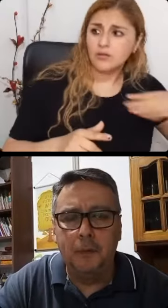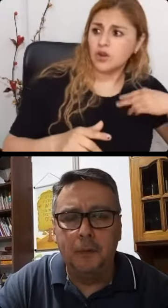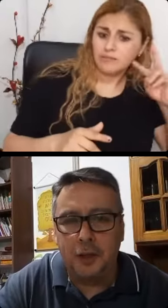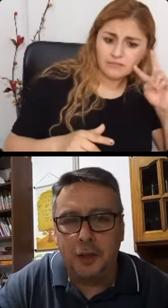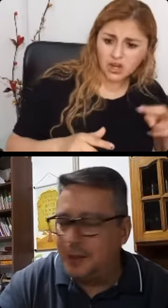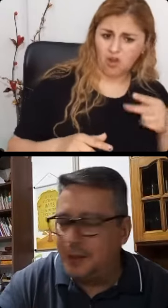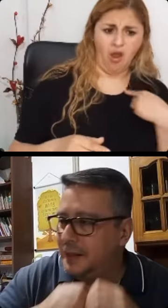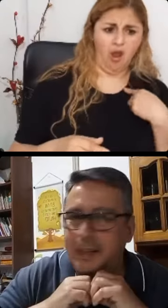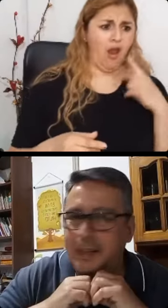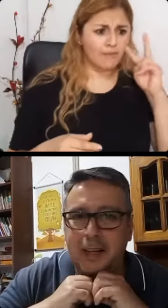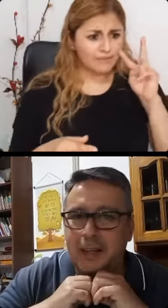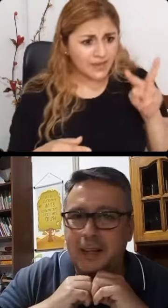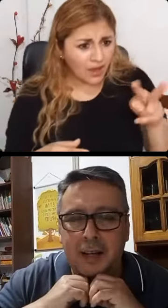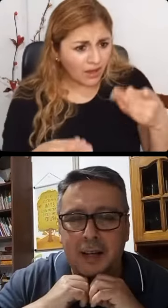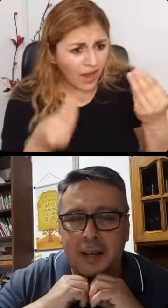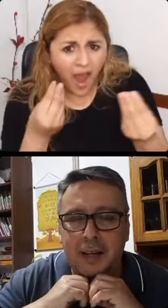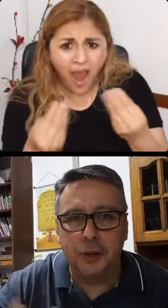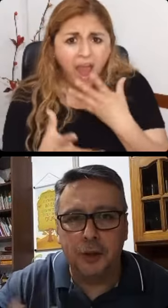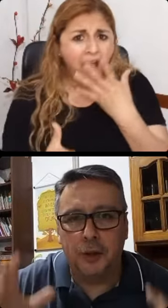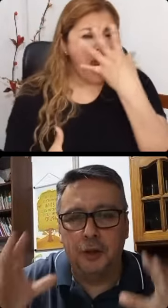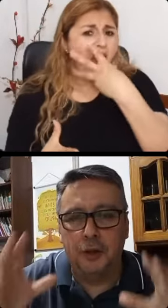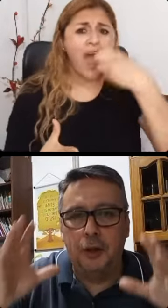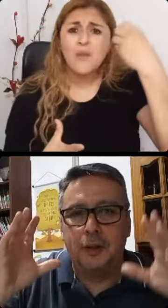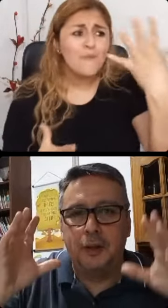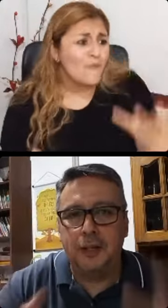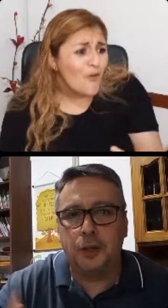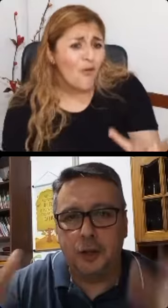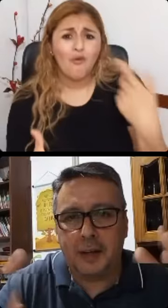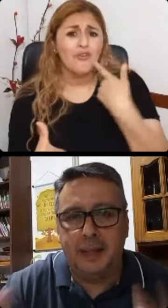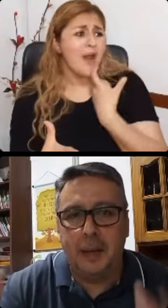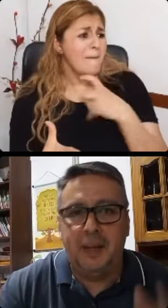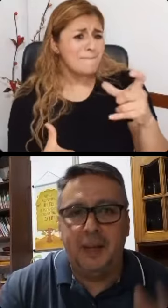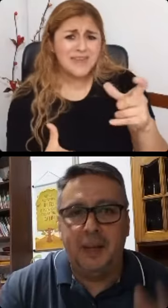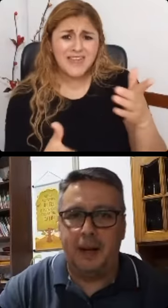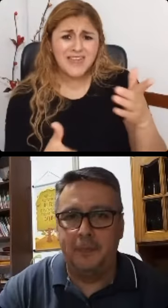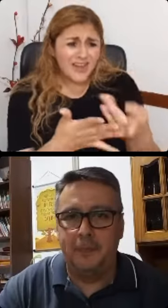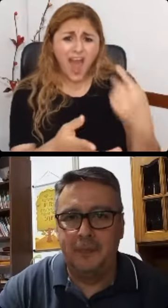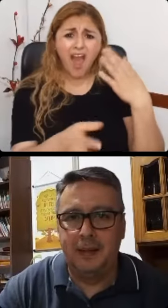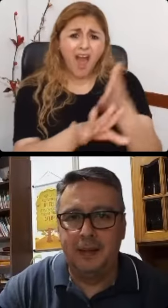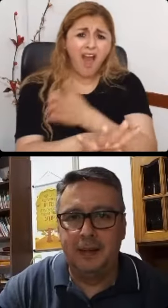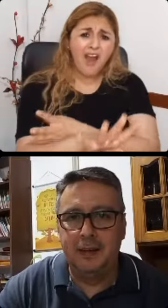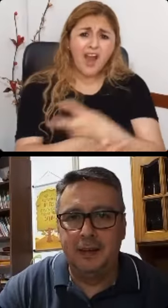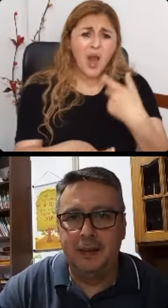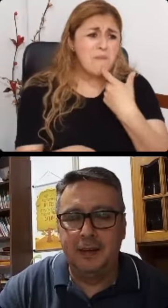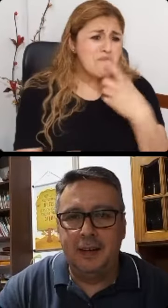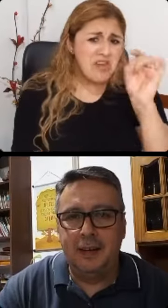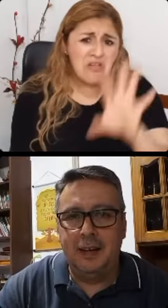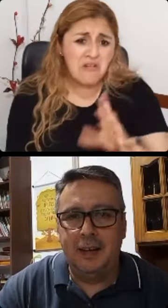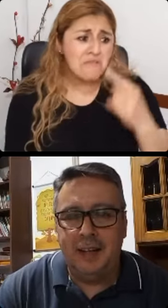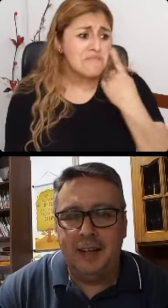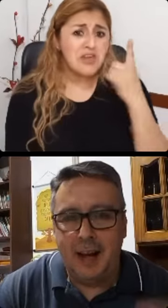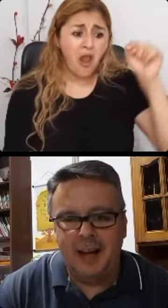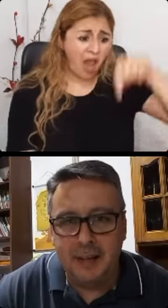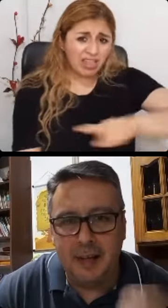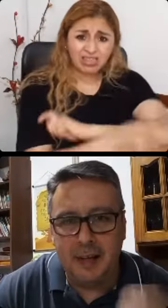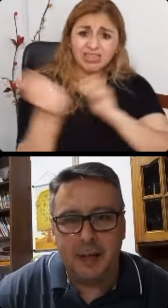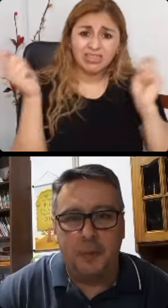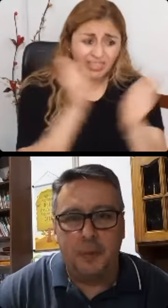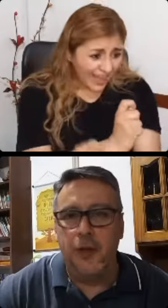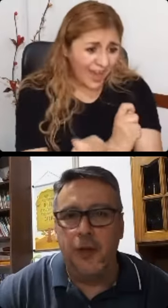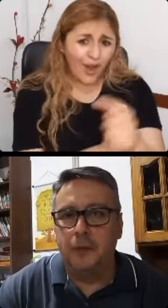maestro que hermoso lo que hizo con esta piedra y el